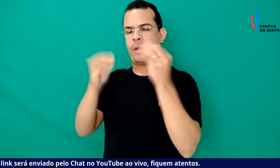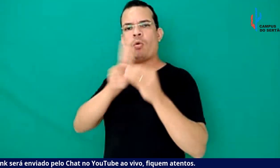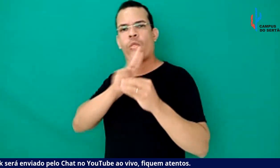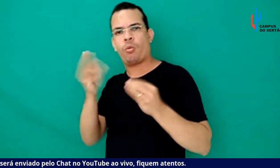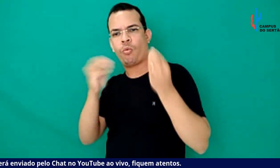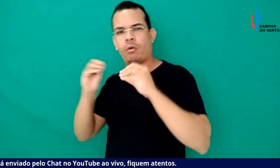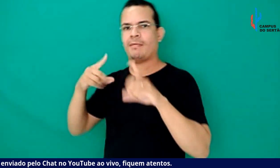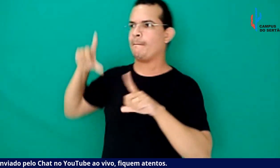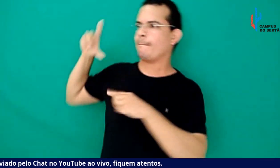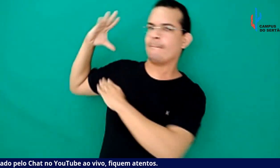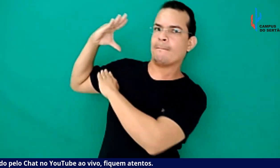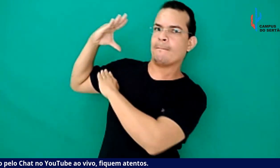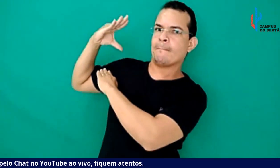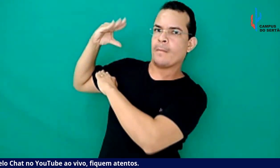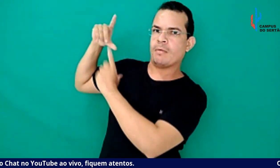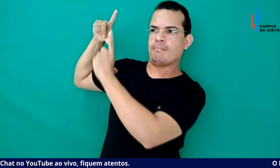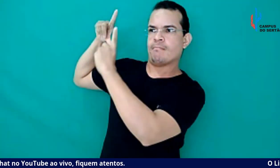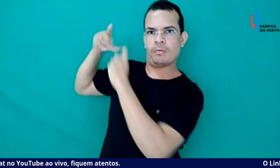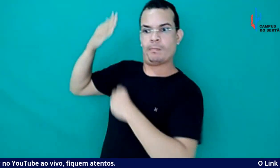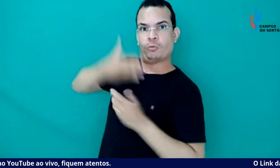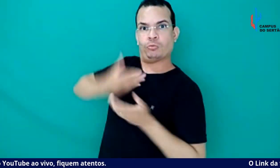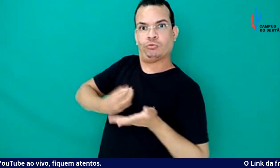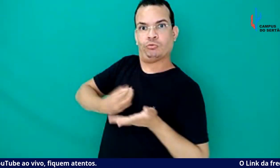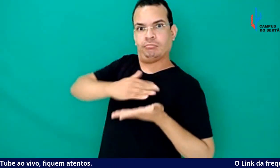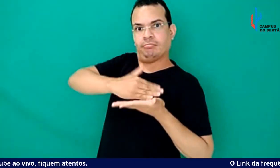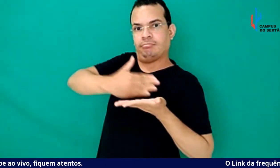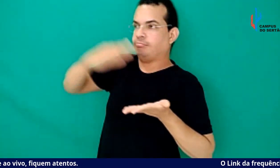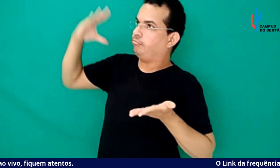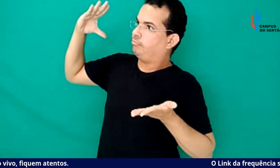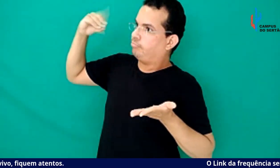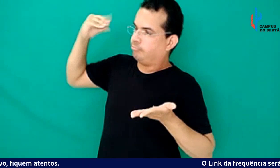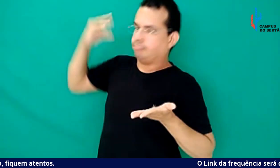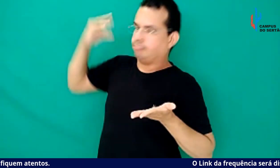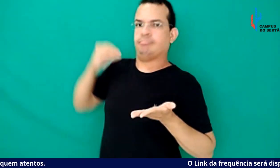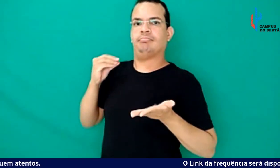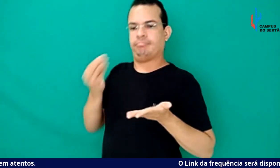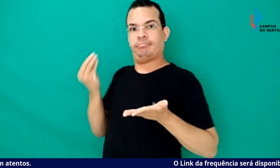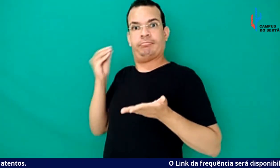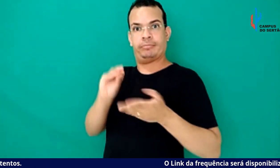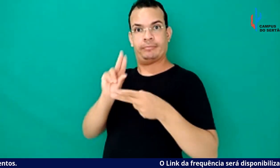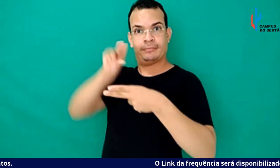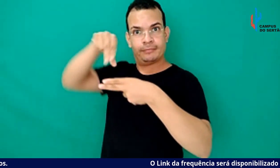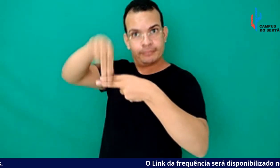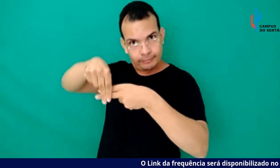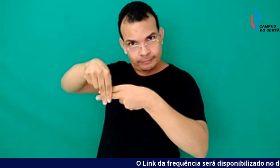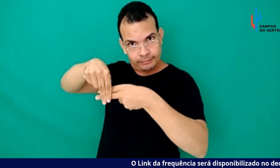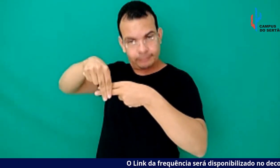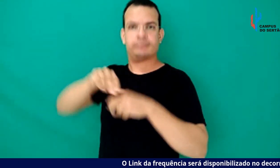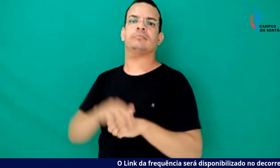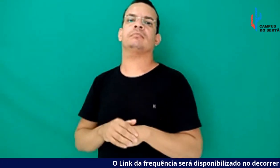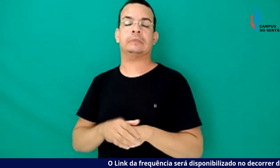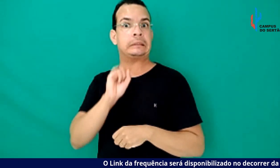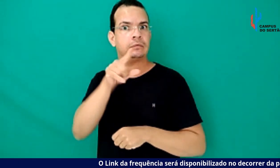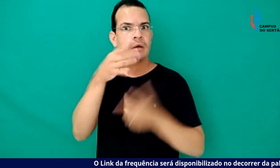as perguntas ou algumas informações, fotos. Você poderá colocar suas fotos,